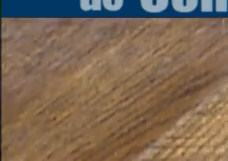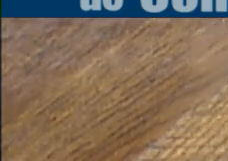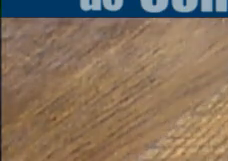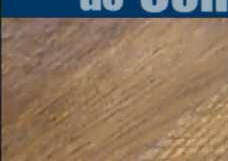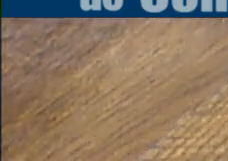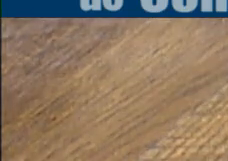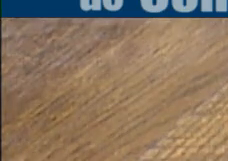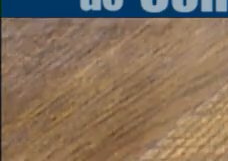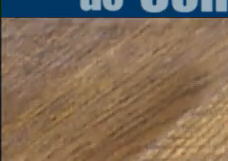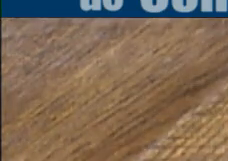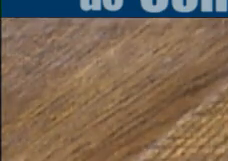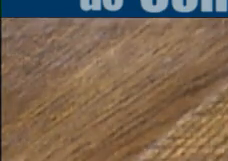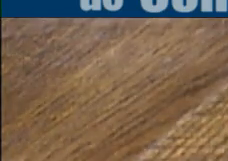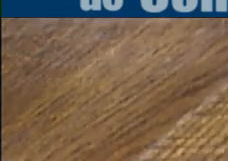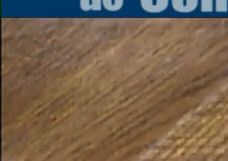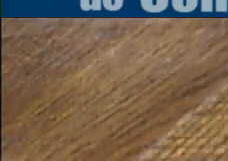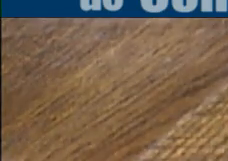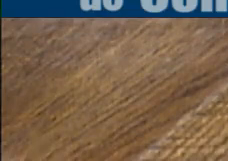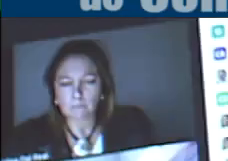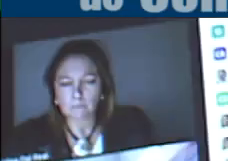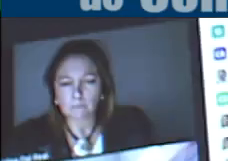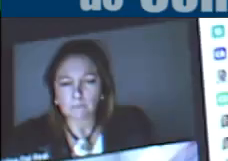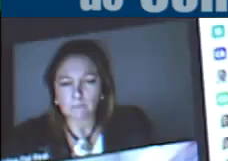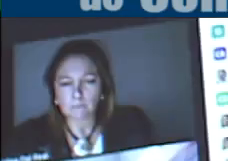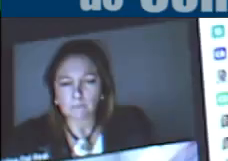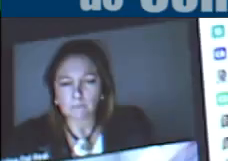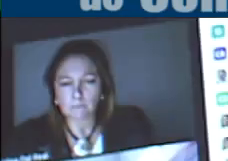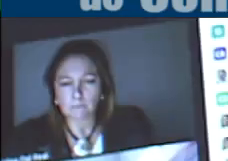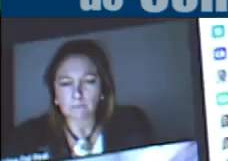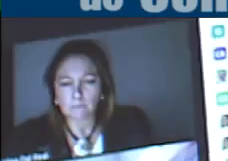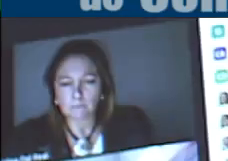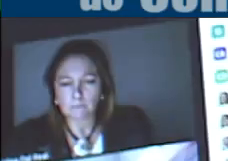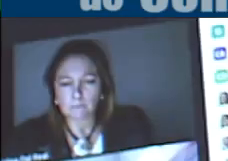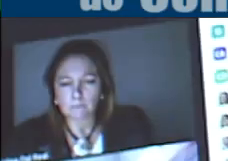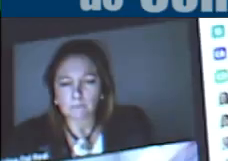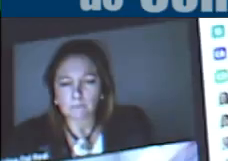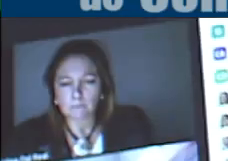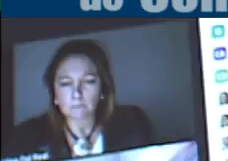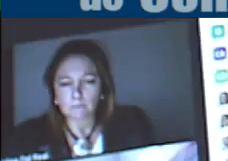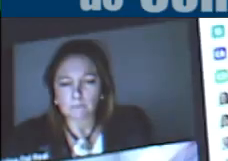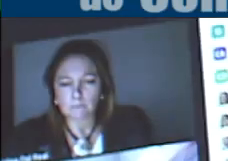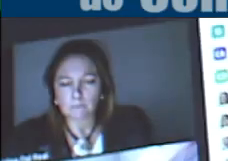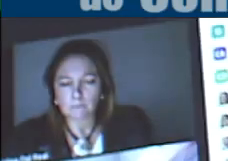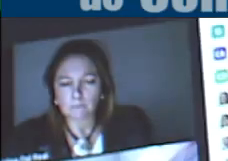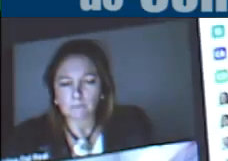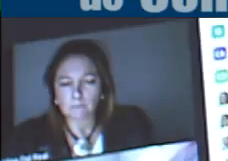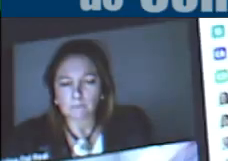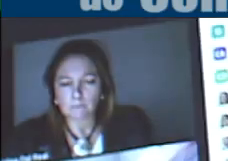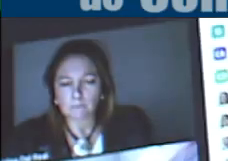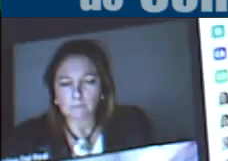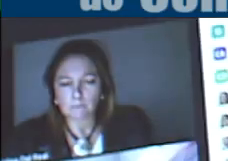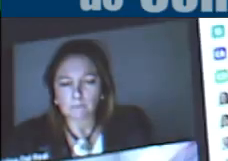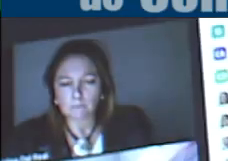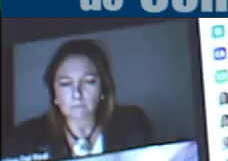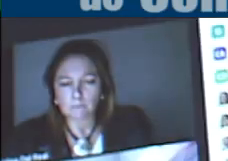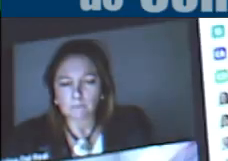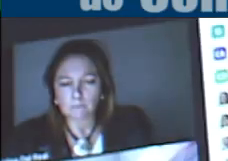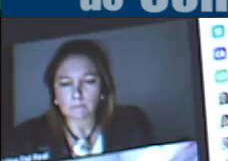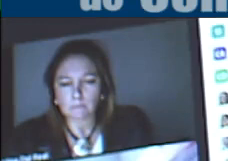declaraciones que hizo el presidente de la República, en el sentido de que estas cajas iban a ser hasta para la clase media también. Entonces hoy día hay una tremenda